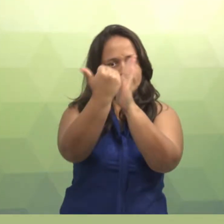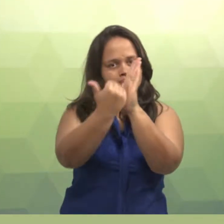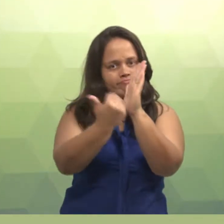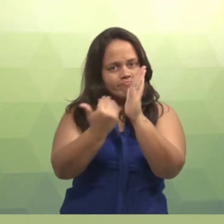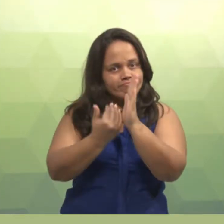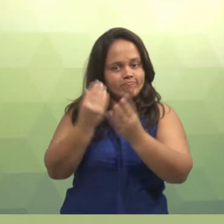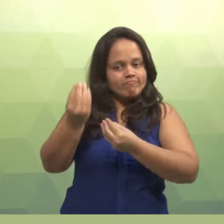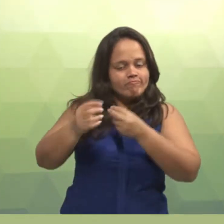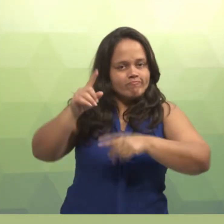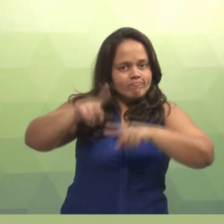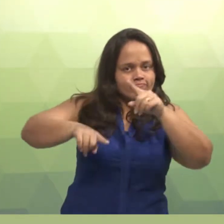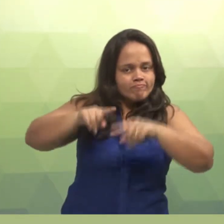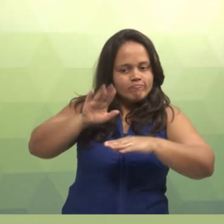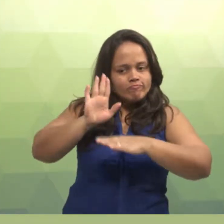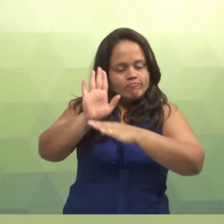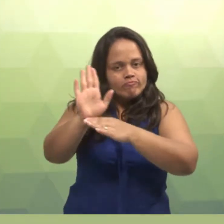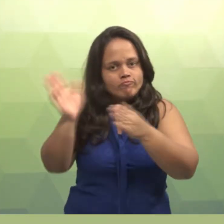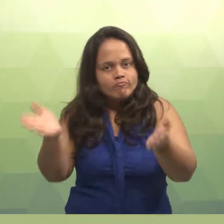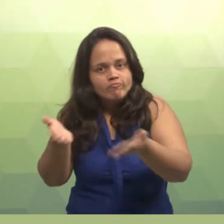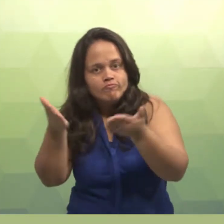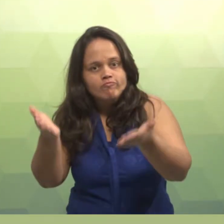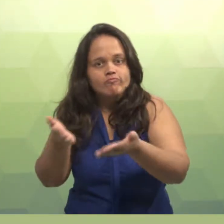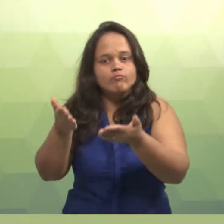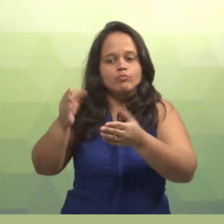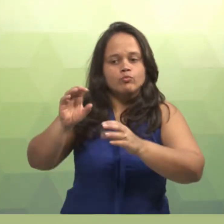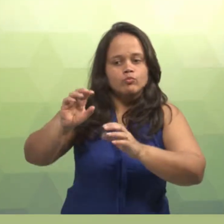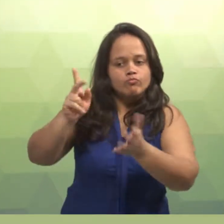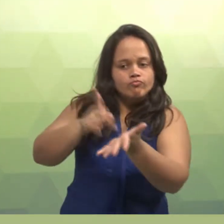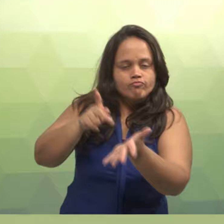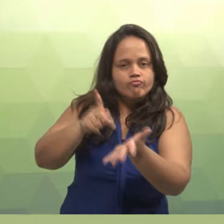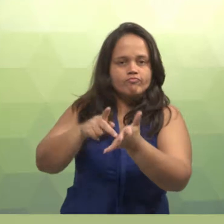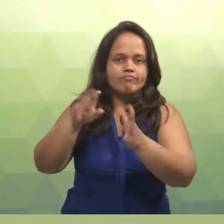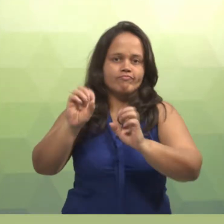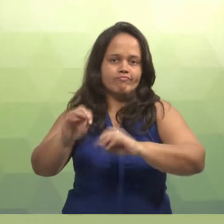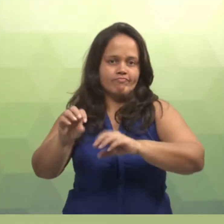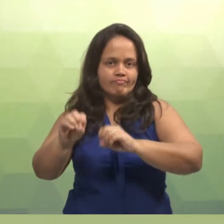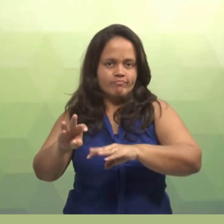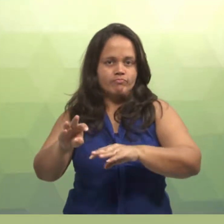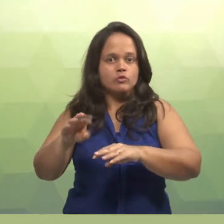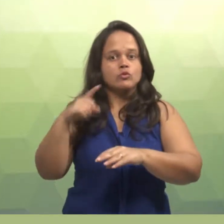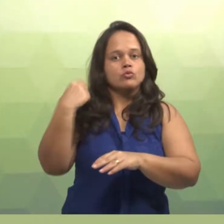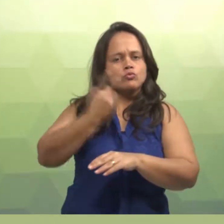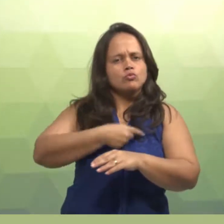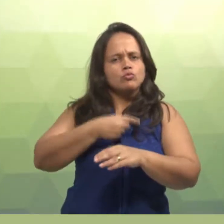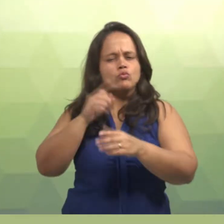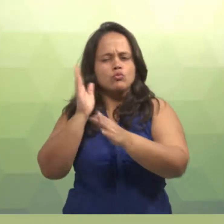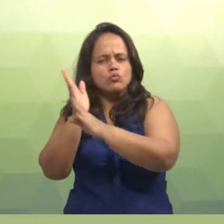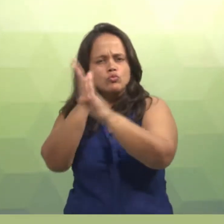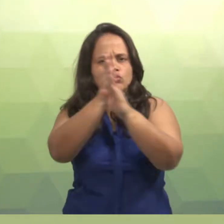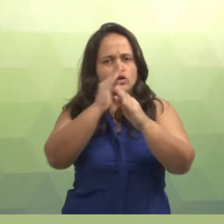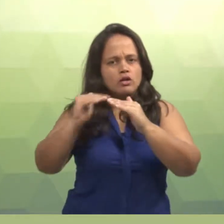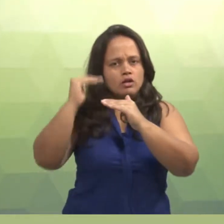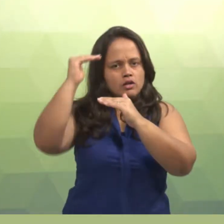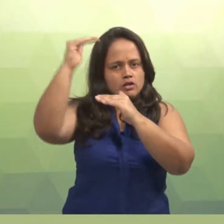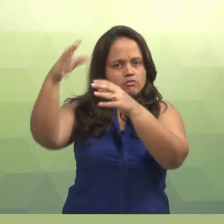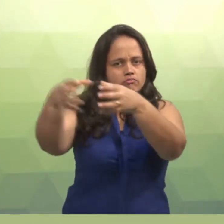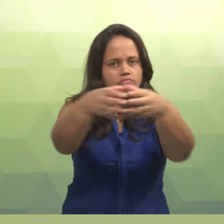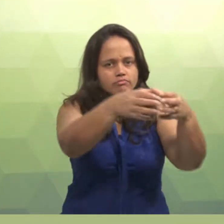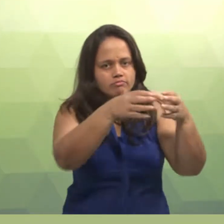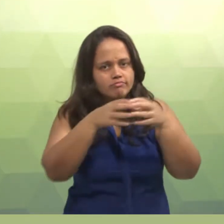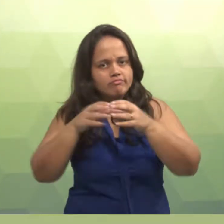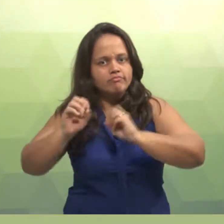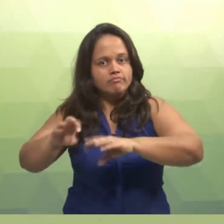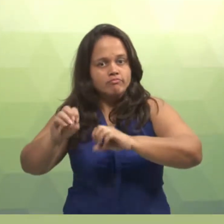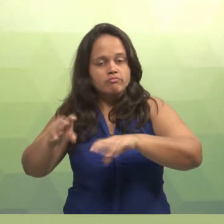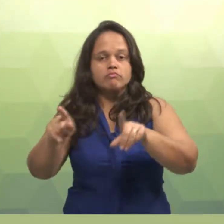legislação como instrumento de intervenção na realidade educacional. Identificamos os níveis e modalidades de educação, além de abordarmos